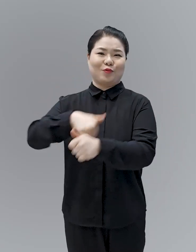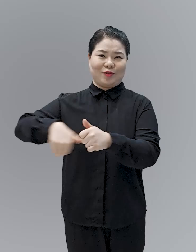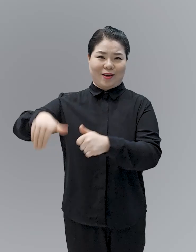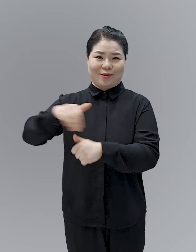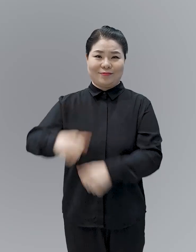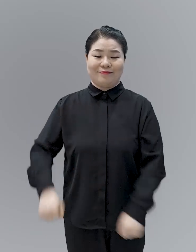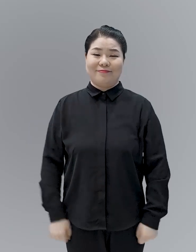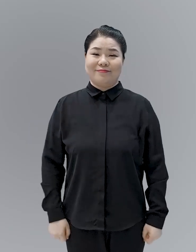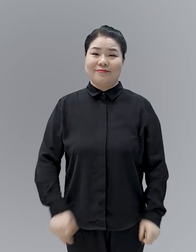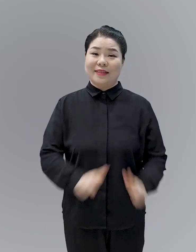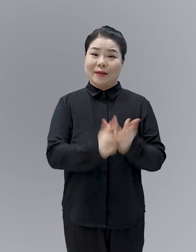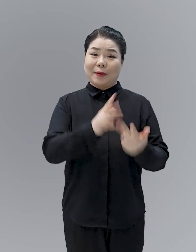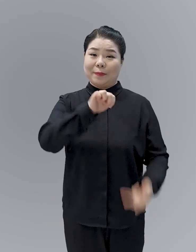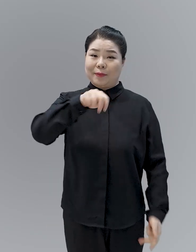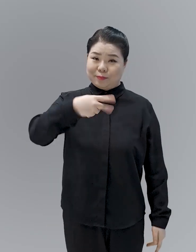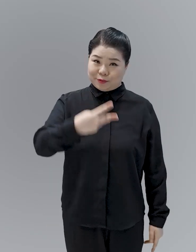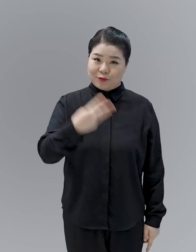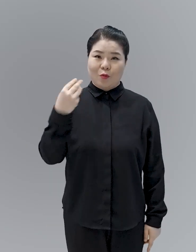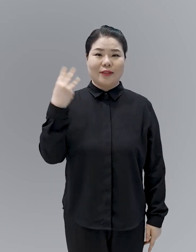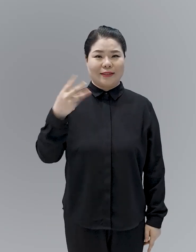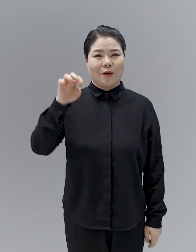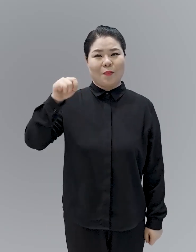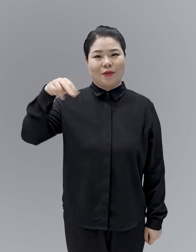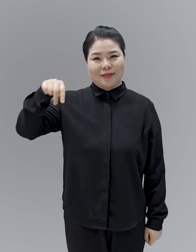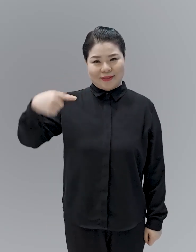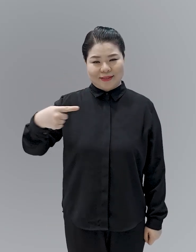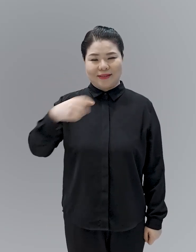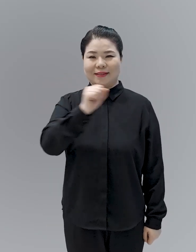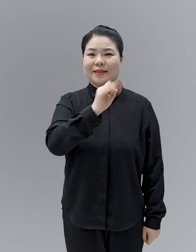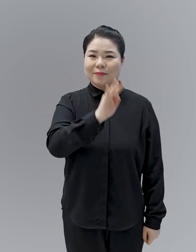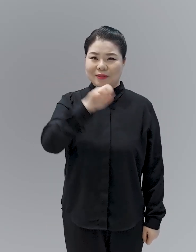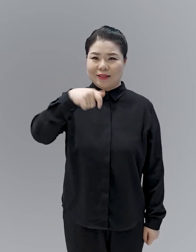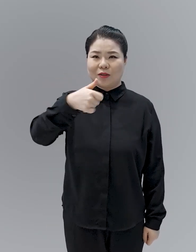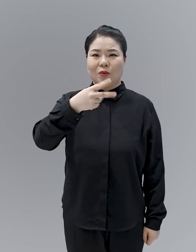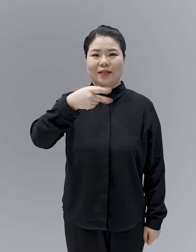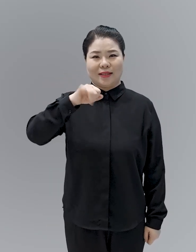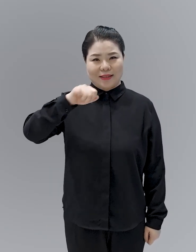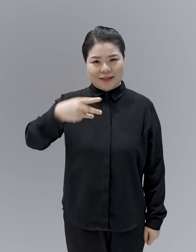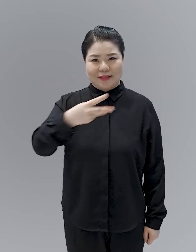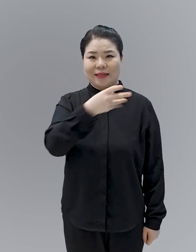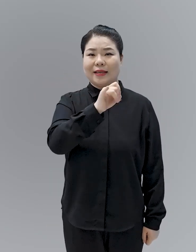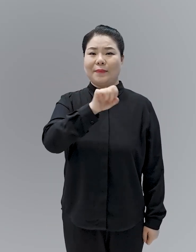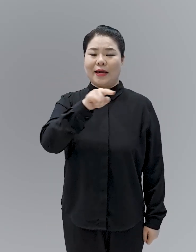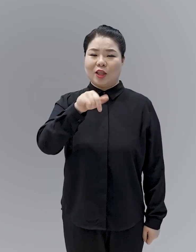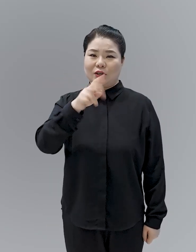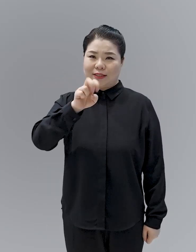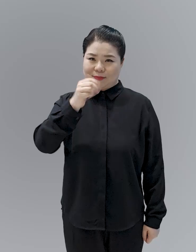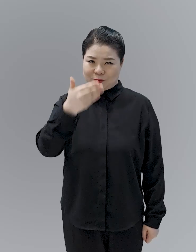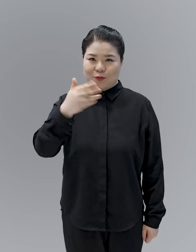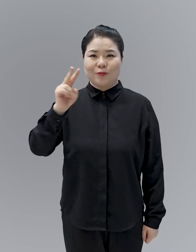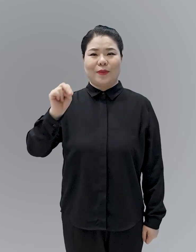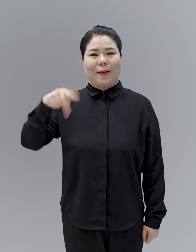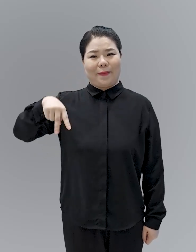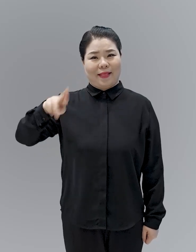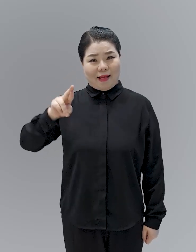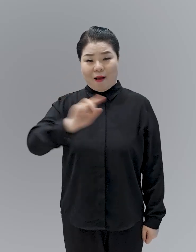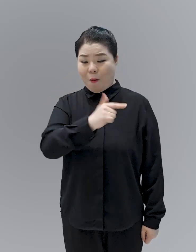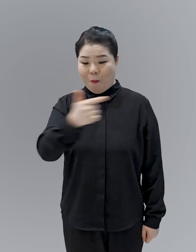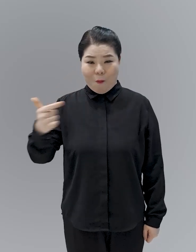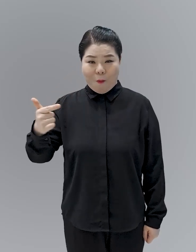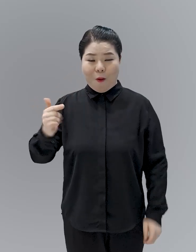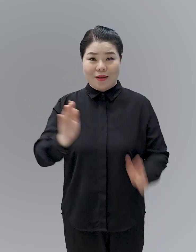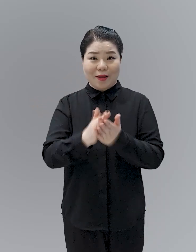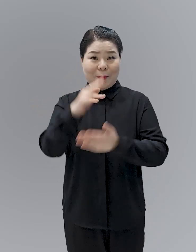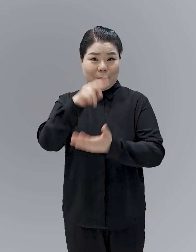잡지 피플, 언론사 워싱턴 포스트, 언론사 샌프란시스코 크로니클, 언론사 리파이너리 29, 언론사 NPR